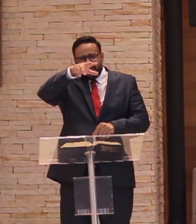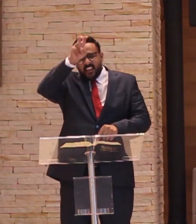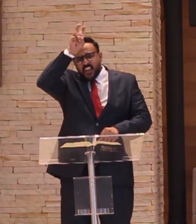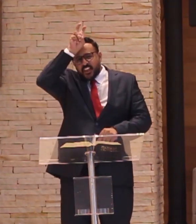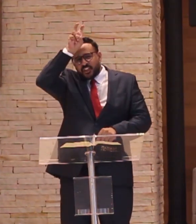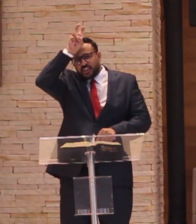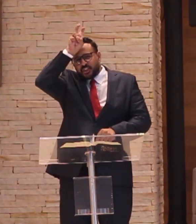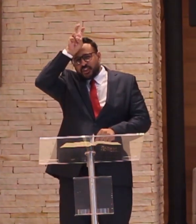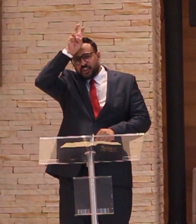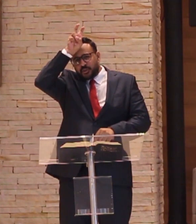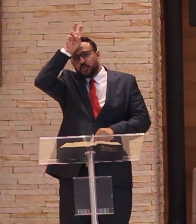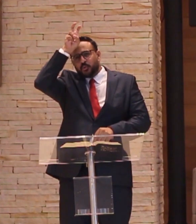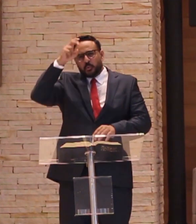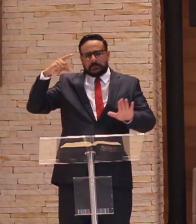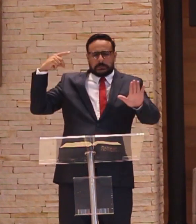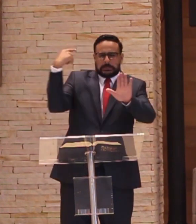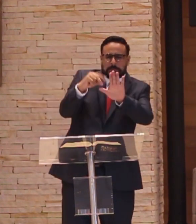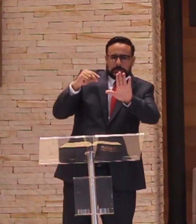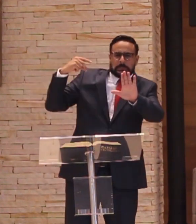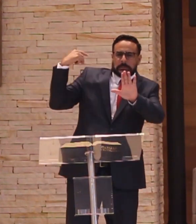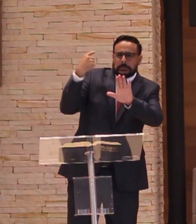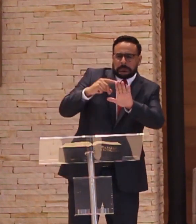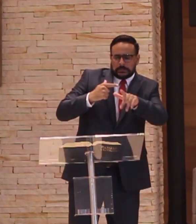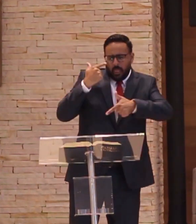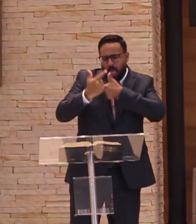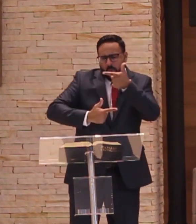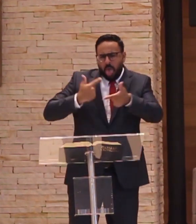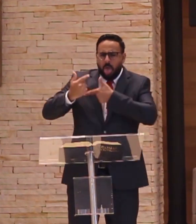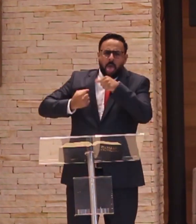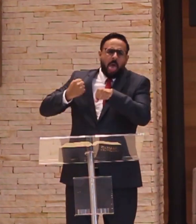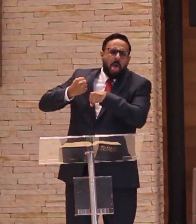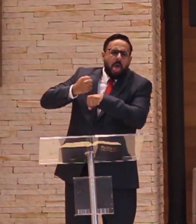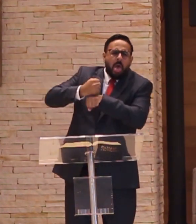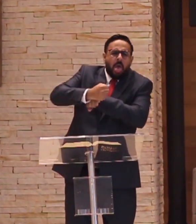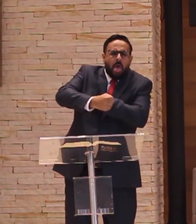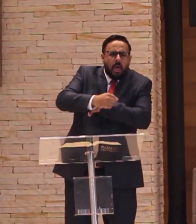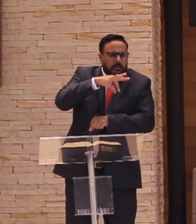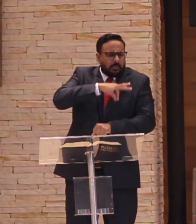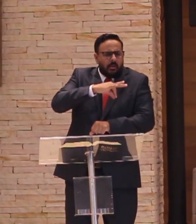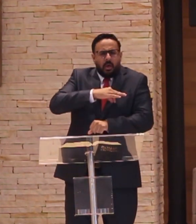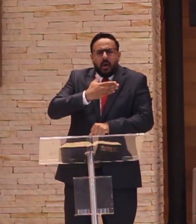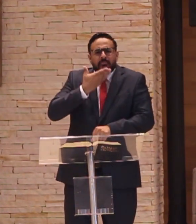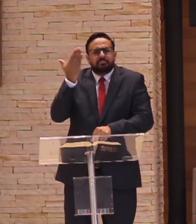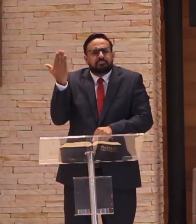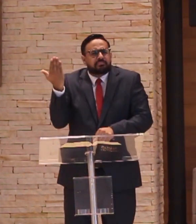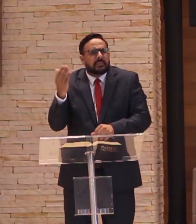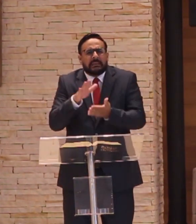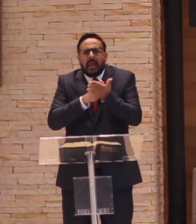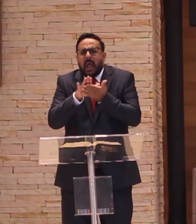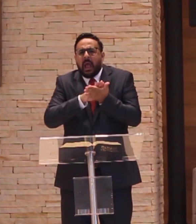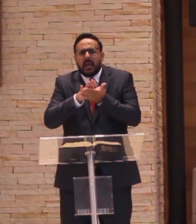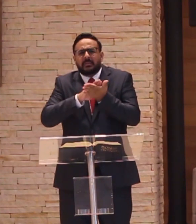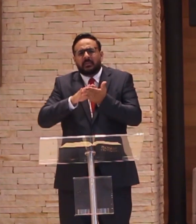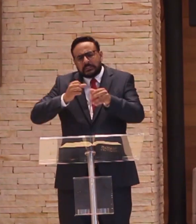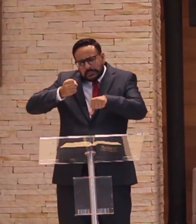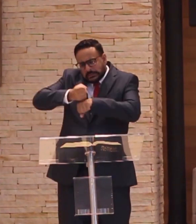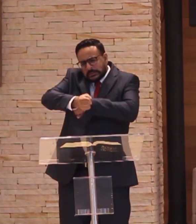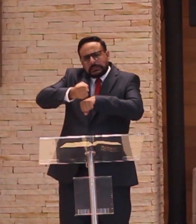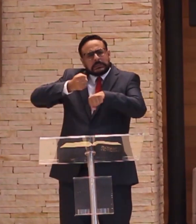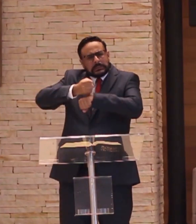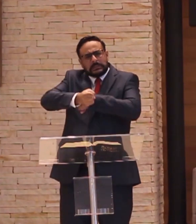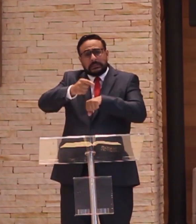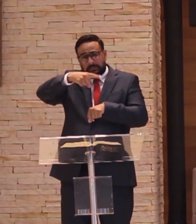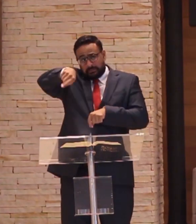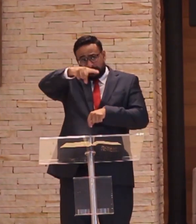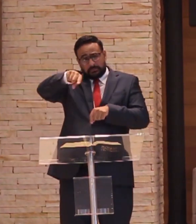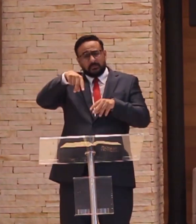e ir até onde o povo de Israel estava, lá no Egito, que estavam sendo escravizados,